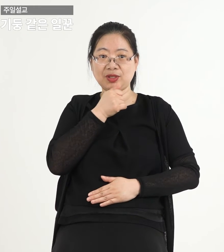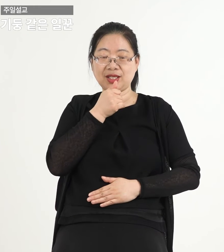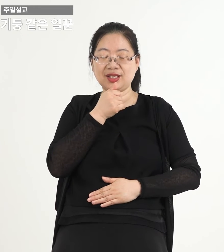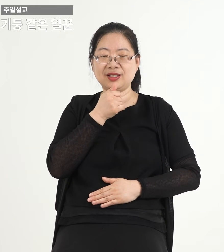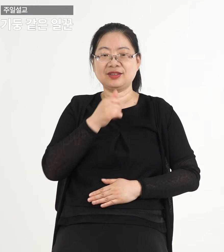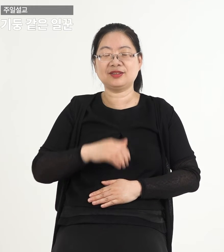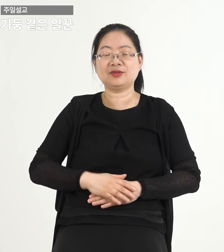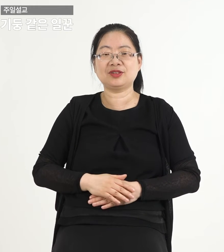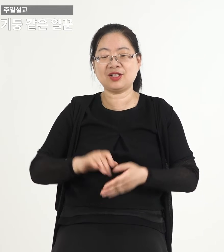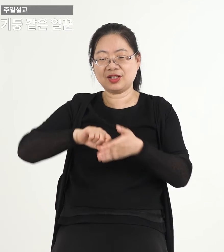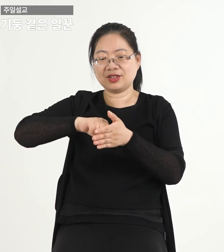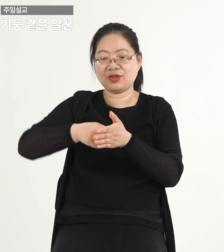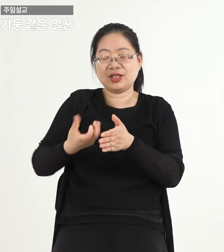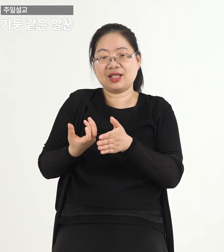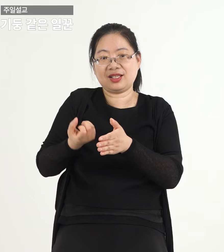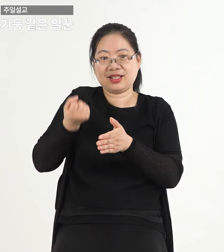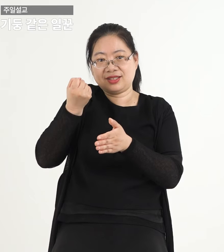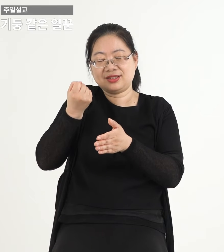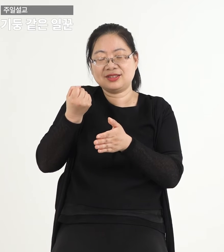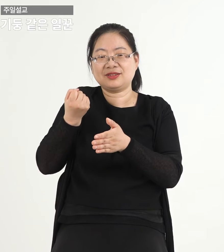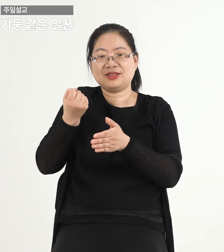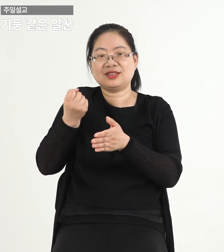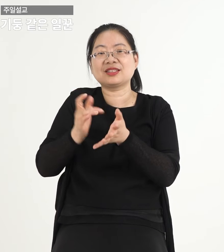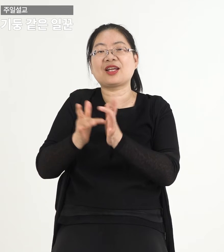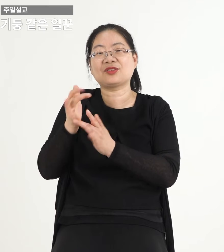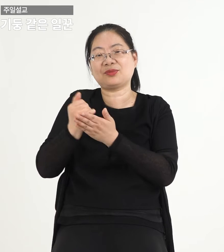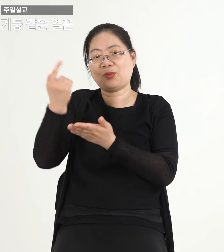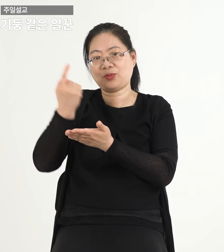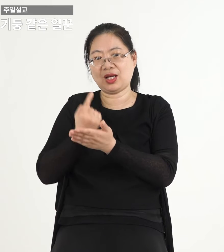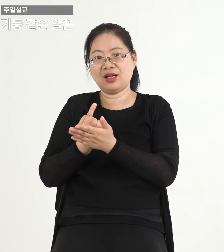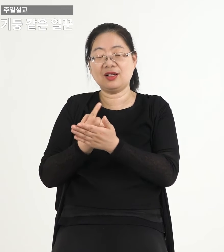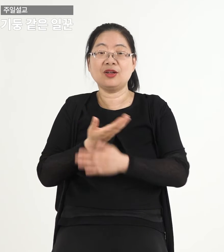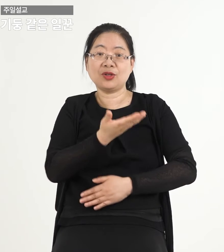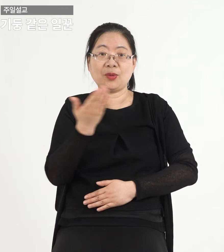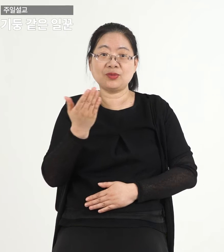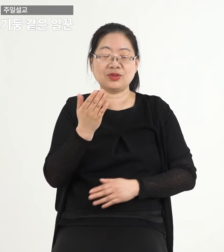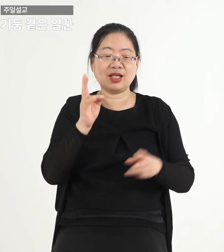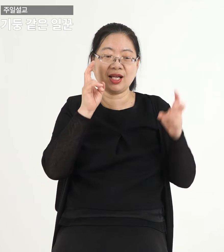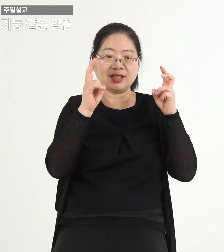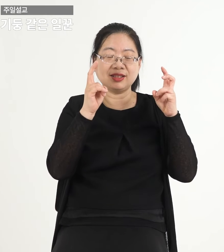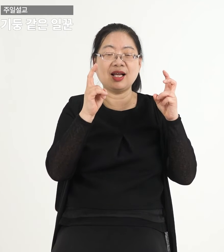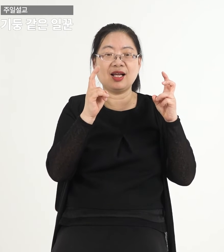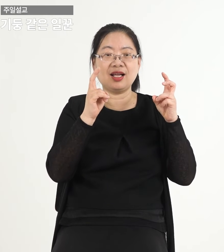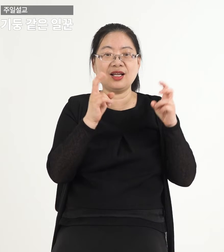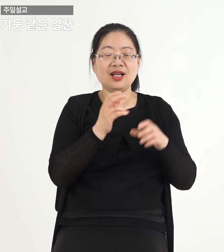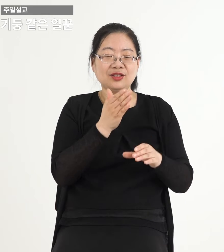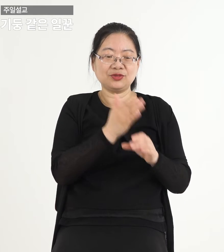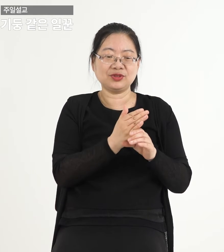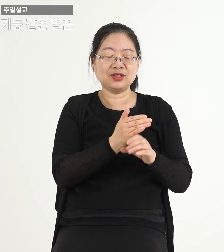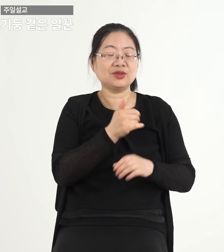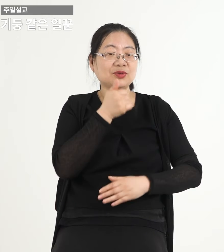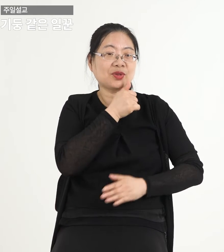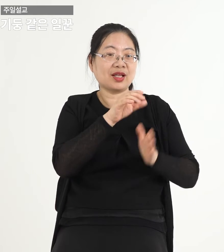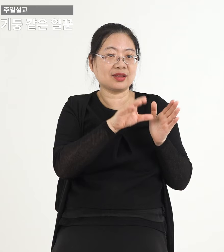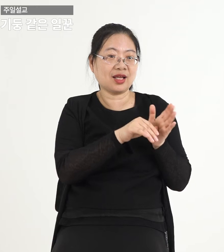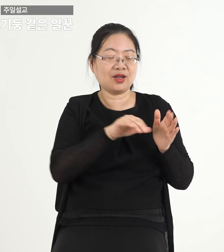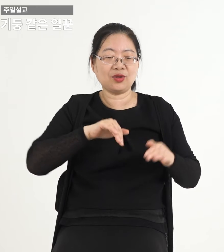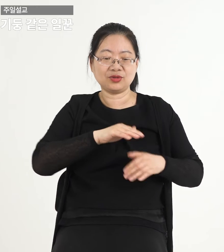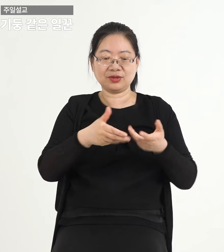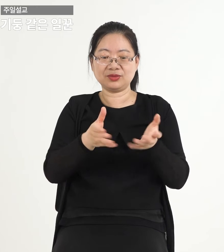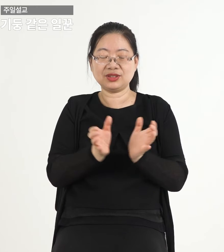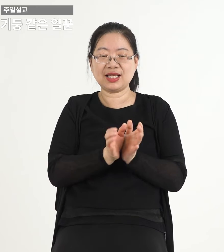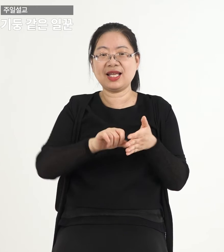우리도 그 회사 어느 부서 같은데 그 핵심 인물을 소개할 때는 뭐라 그래요? 이분 우리